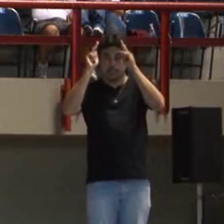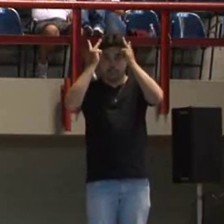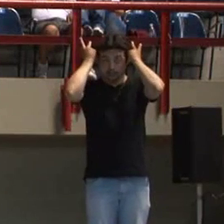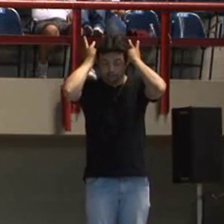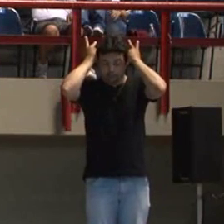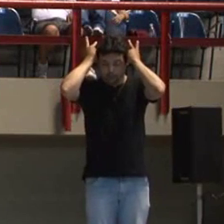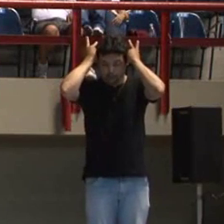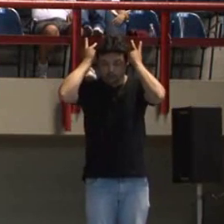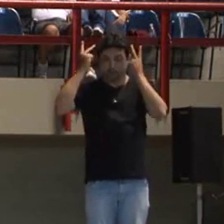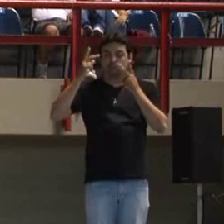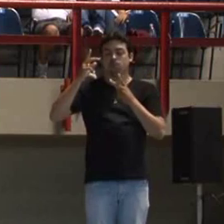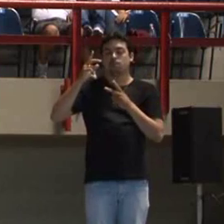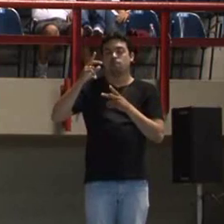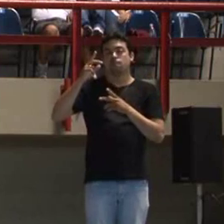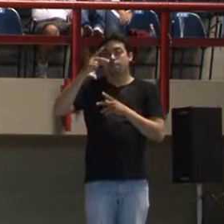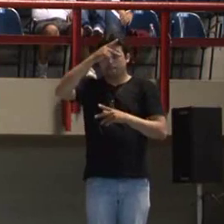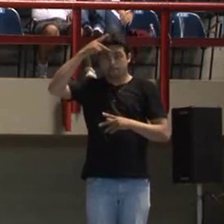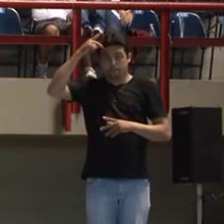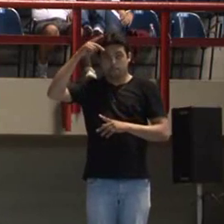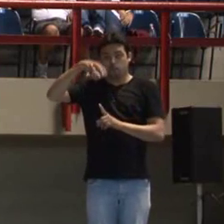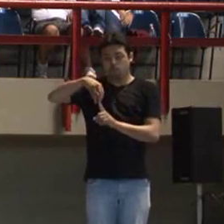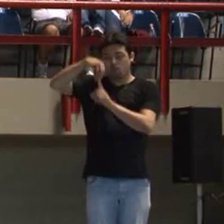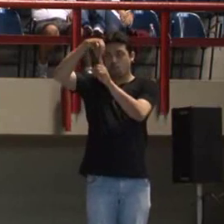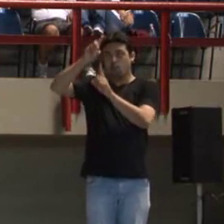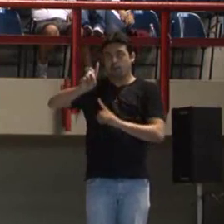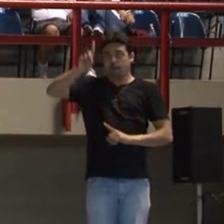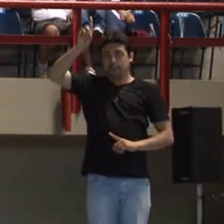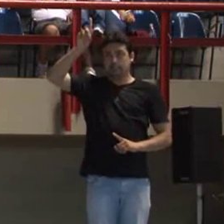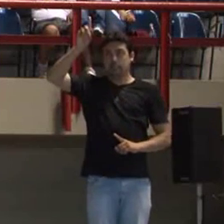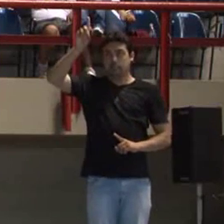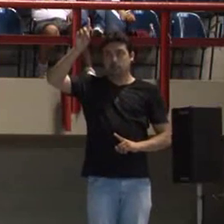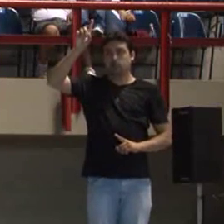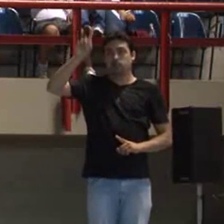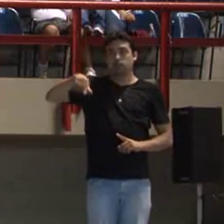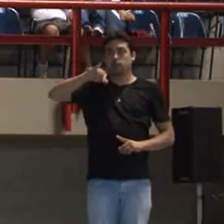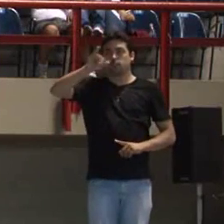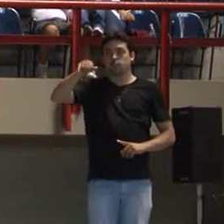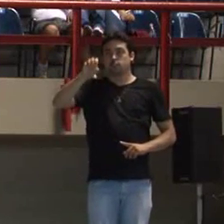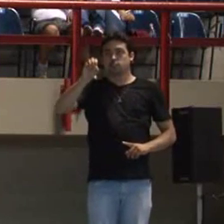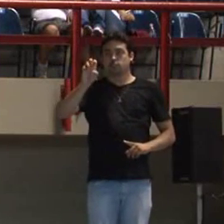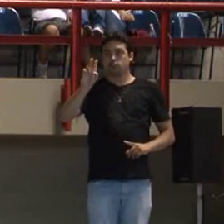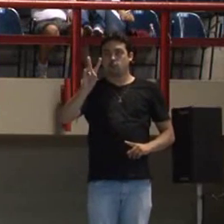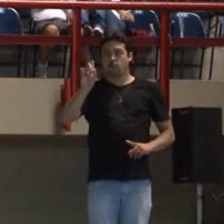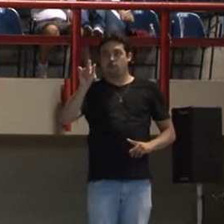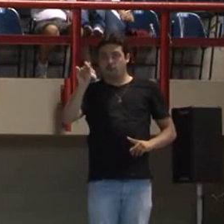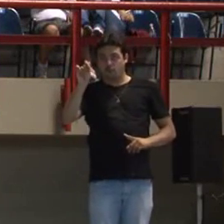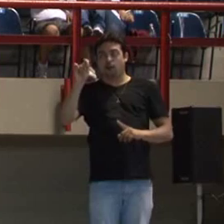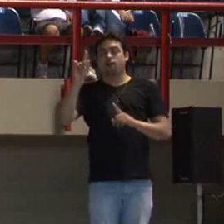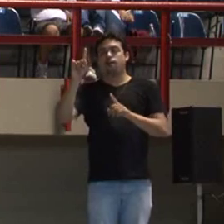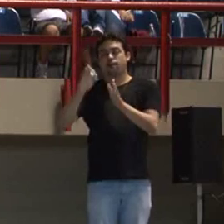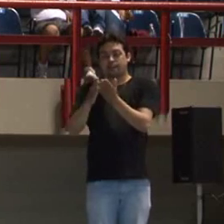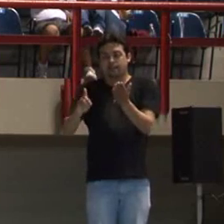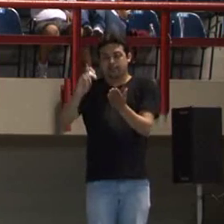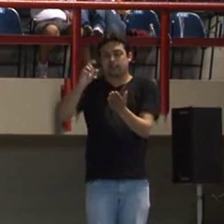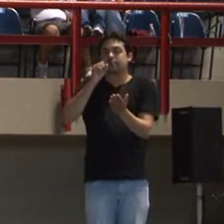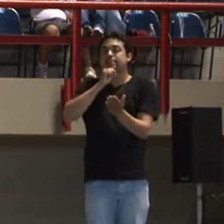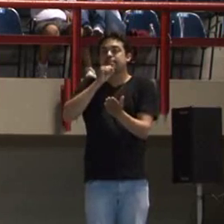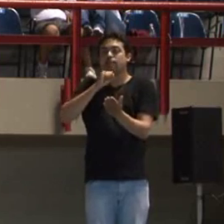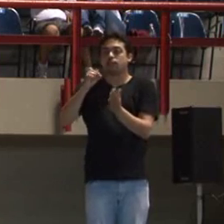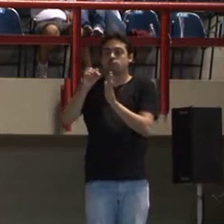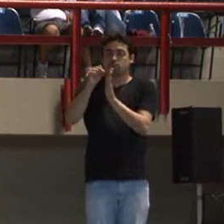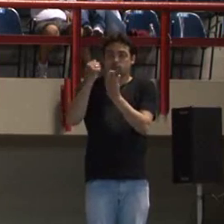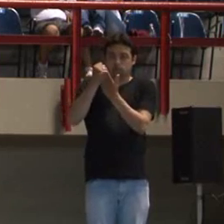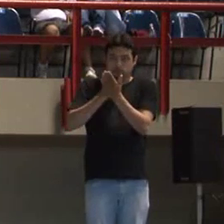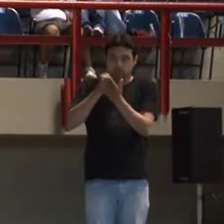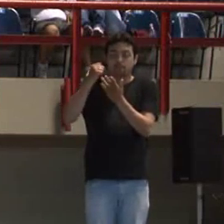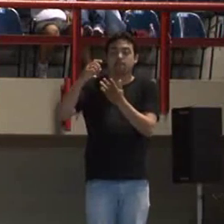povo monoteísta, né, que vai ter como Deus Jeová, que é o Deus do Velho Testamento, tá certo? Para você que é